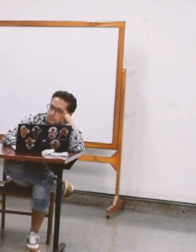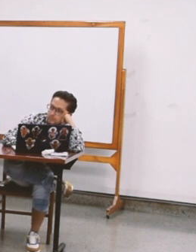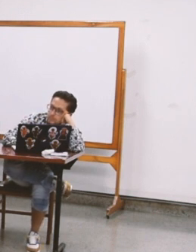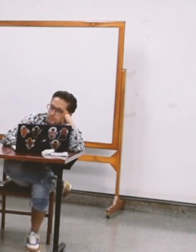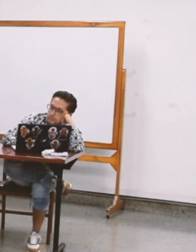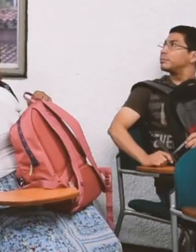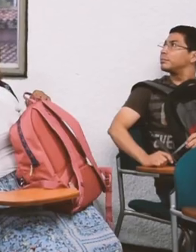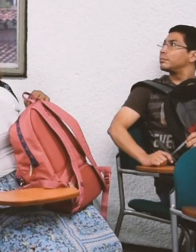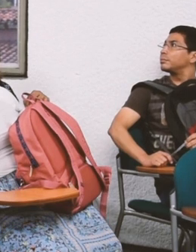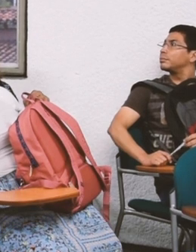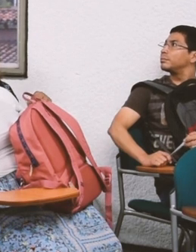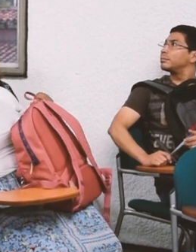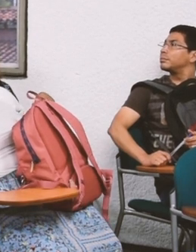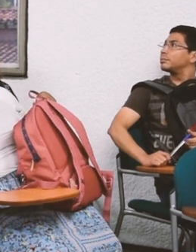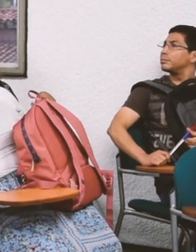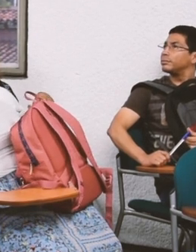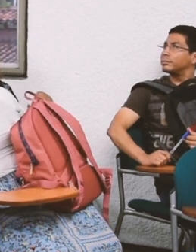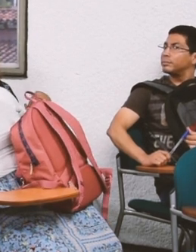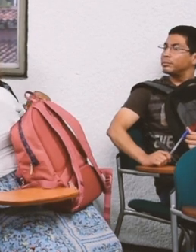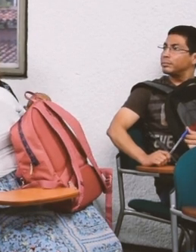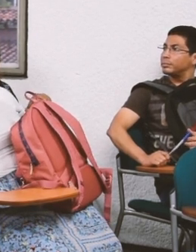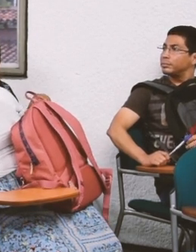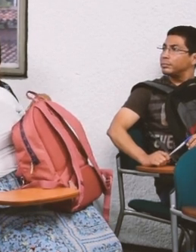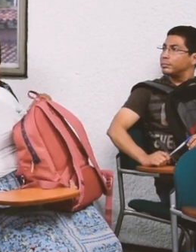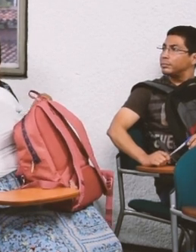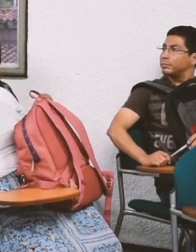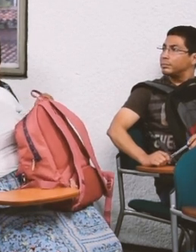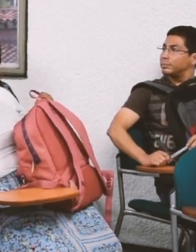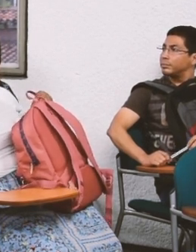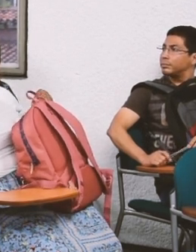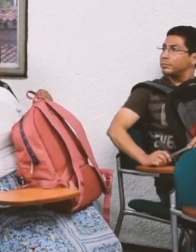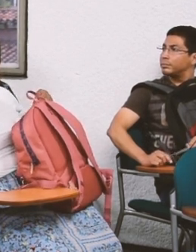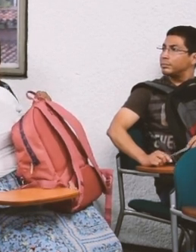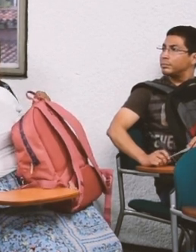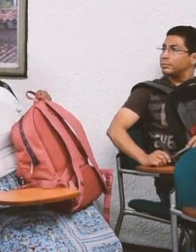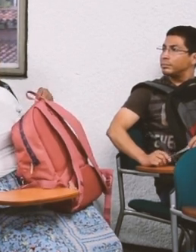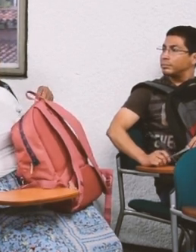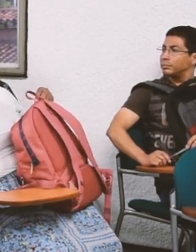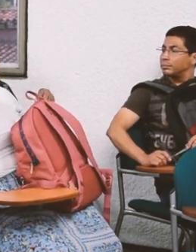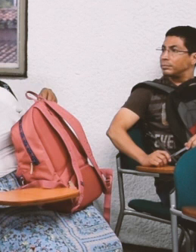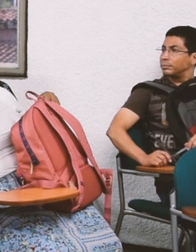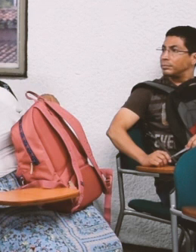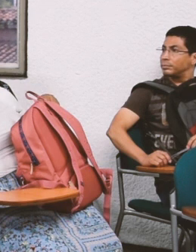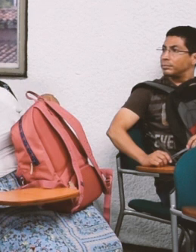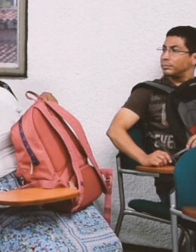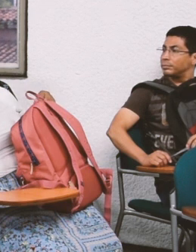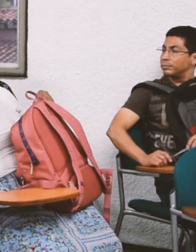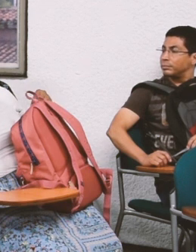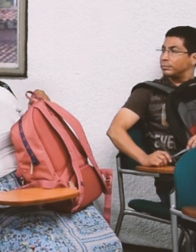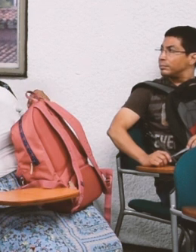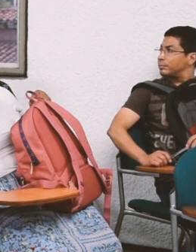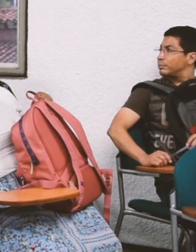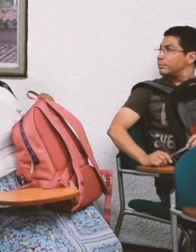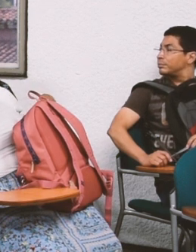estudiantes de la licenciatura. Conceptos y es el tema de la humanización y la hospitalidad, ¿cierto? Cuando tú hablabas ahora del cohabitar, creo